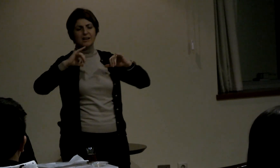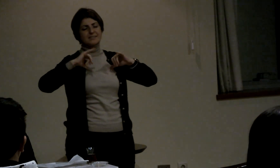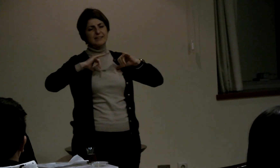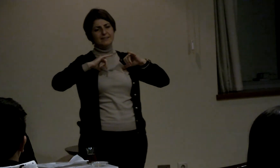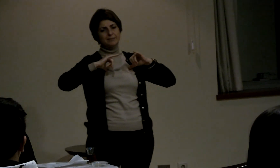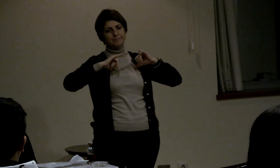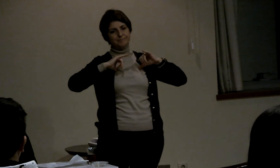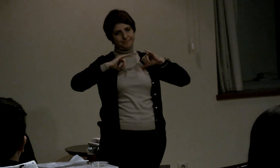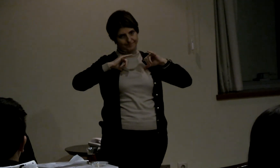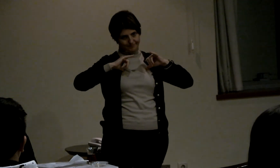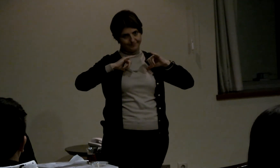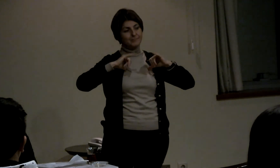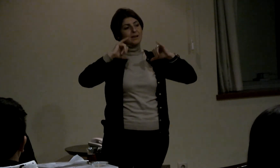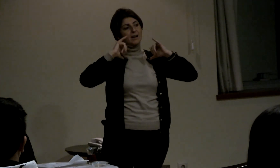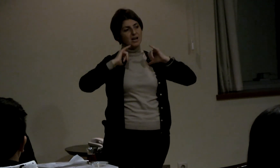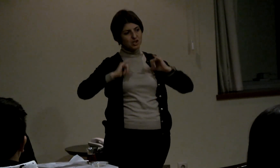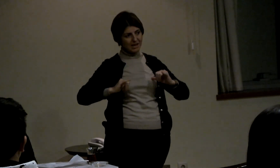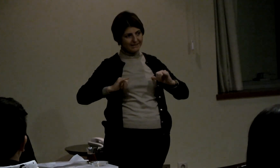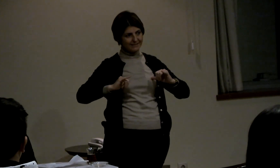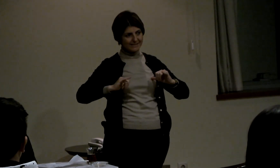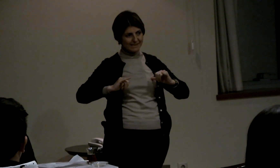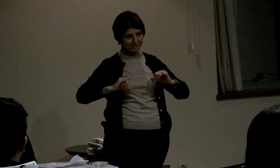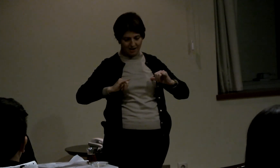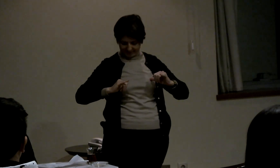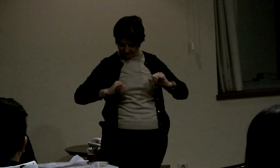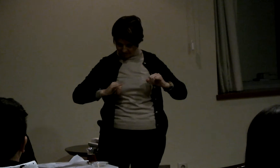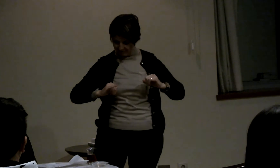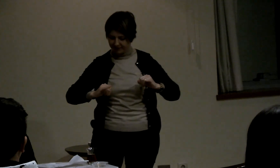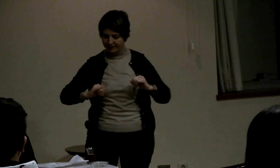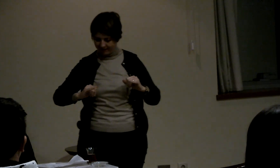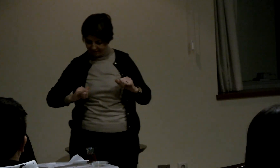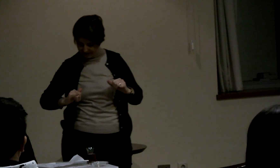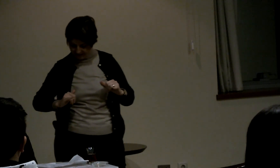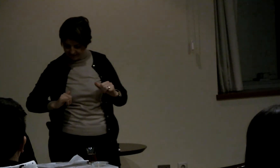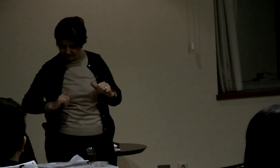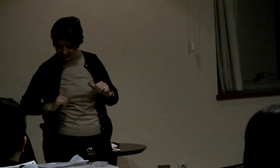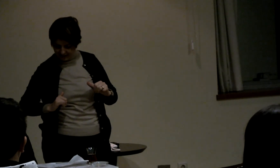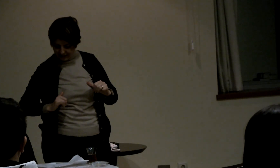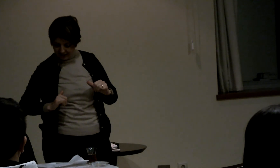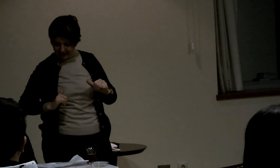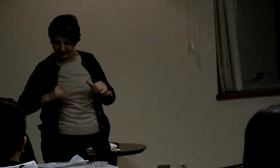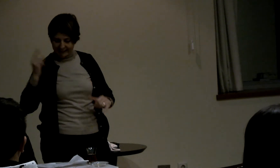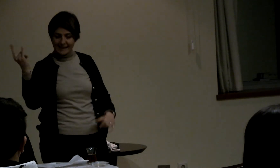Tatil. Aşağı indirirsek rahattı. Evet. Gezi,